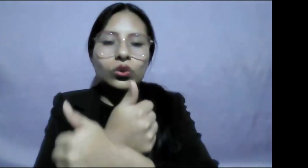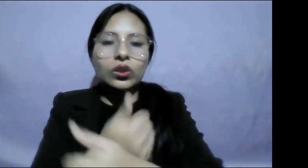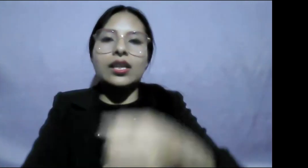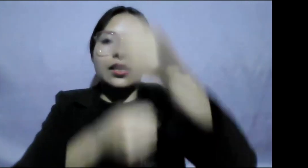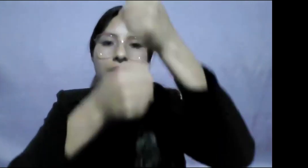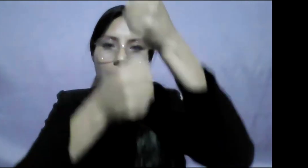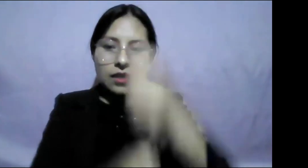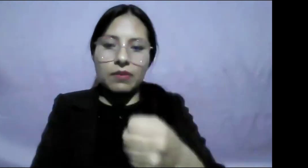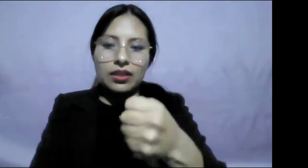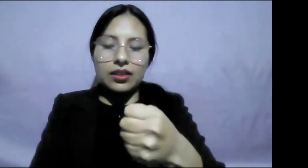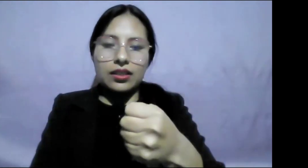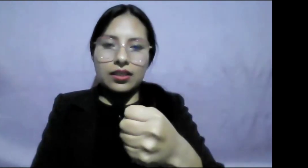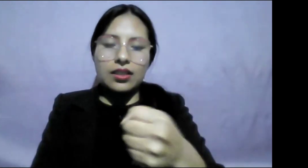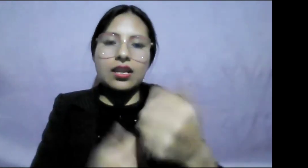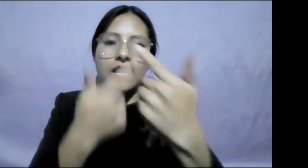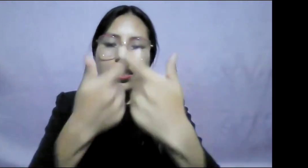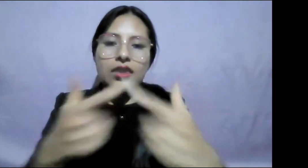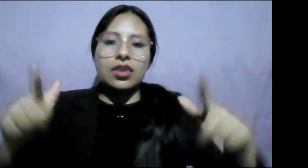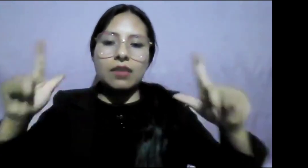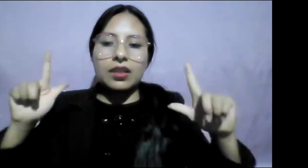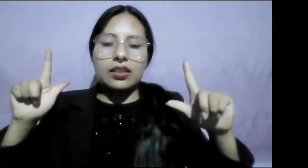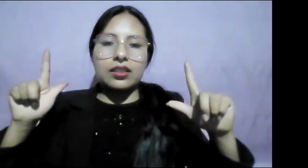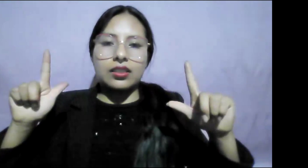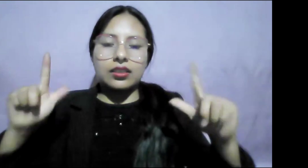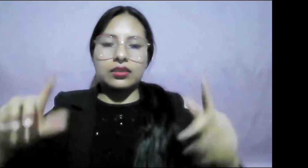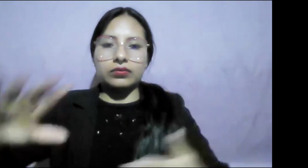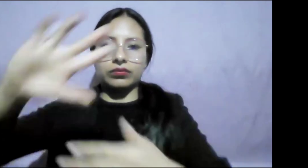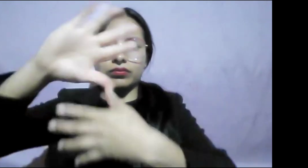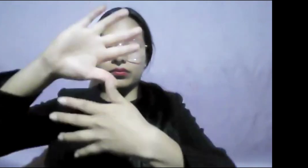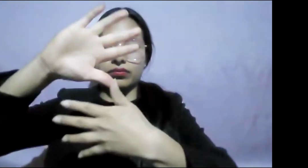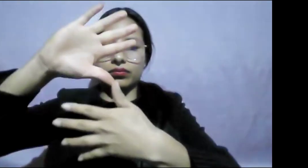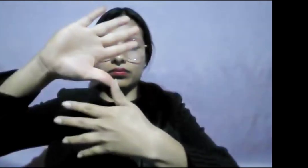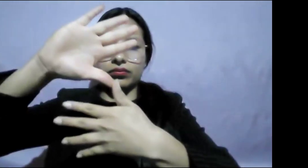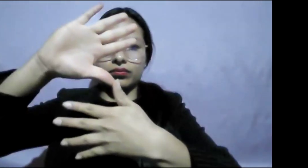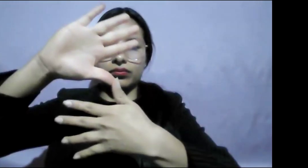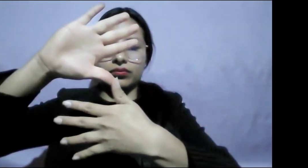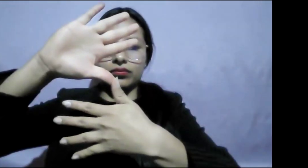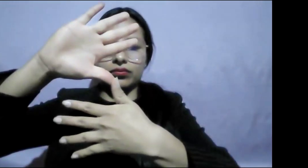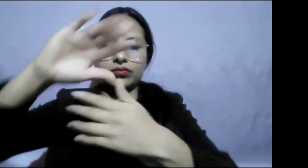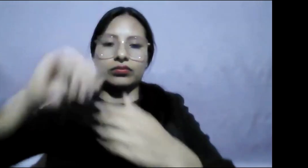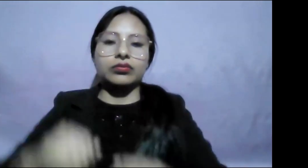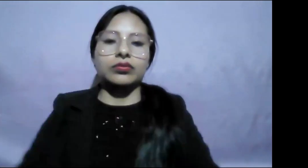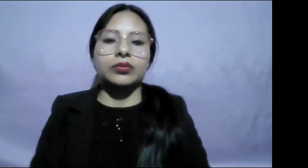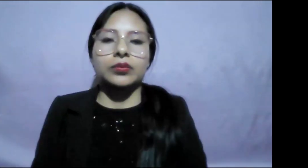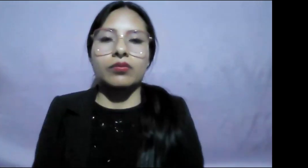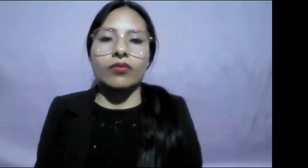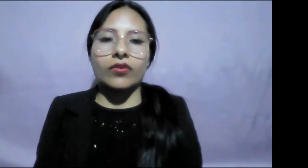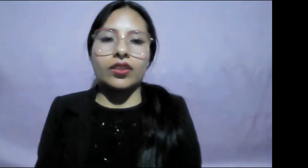lugar ayacucho no es como que se estableció la libertad